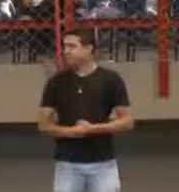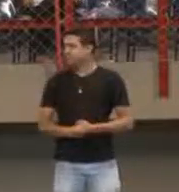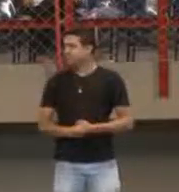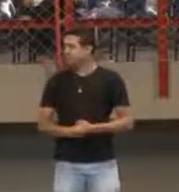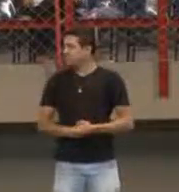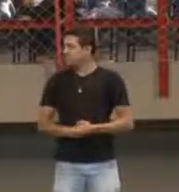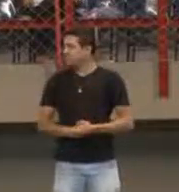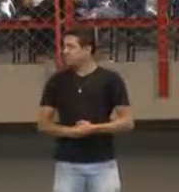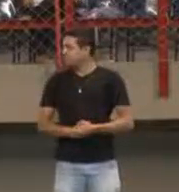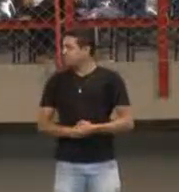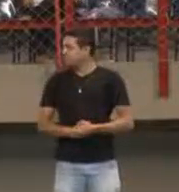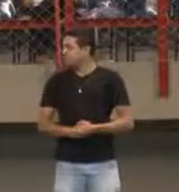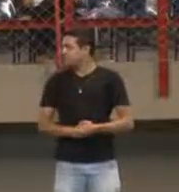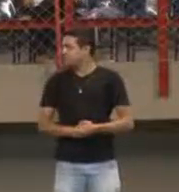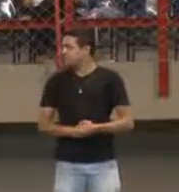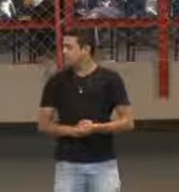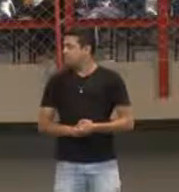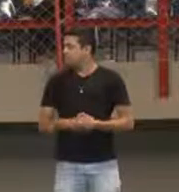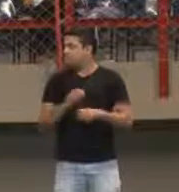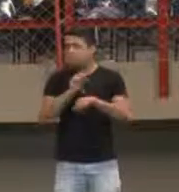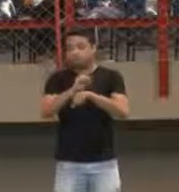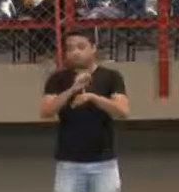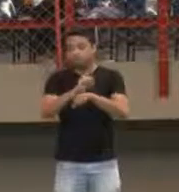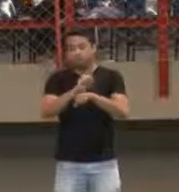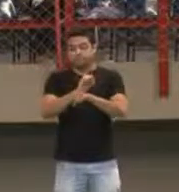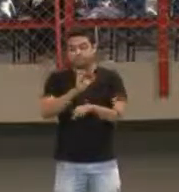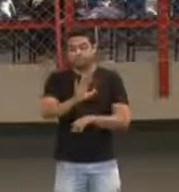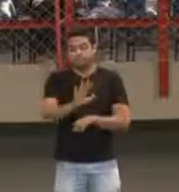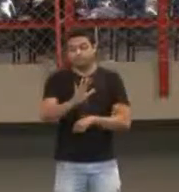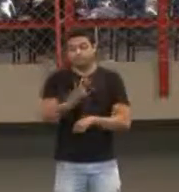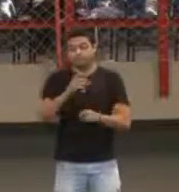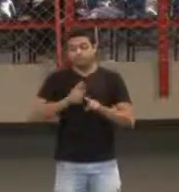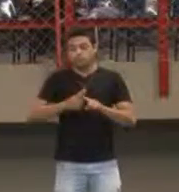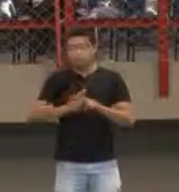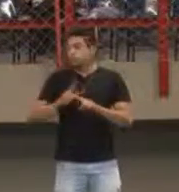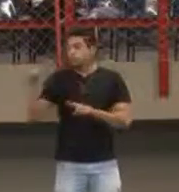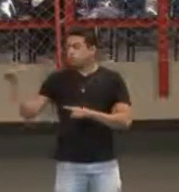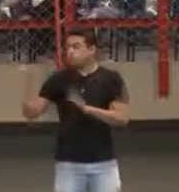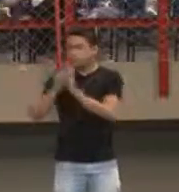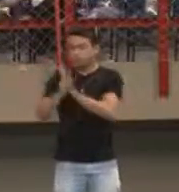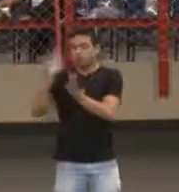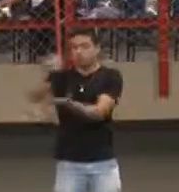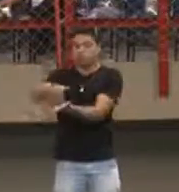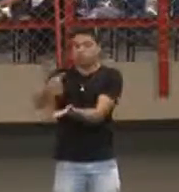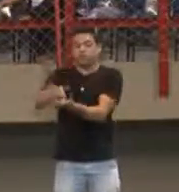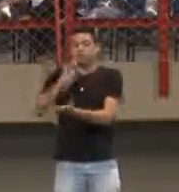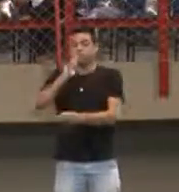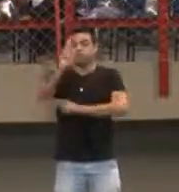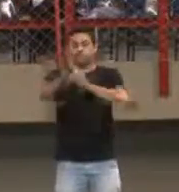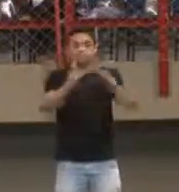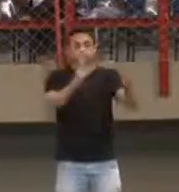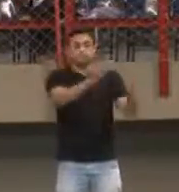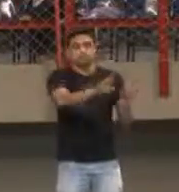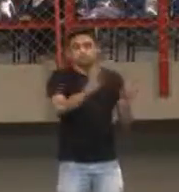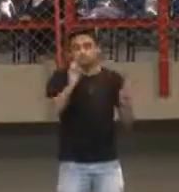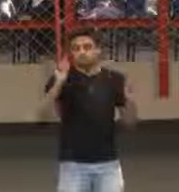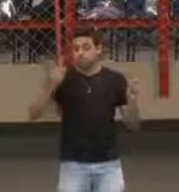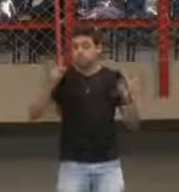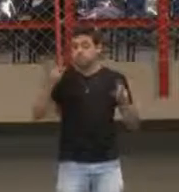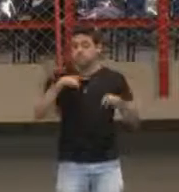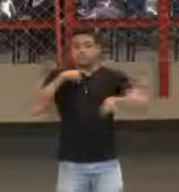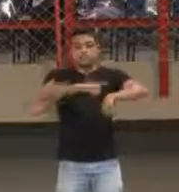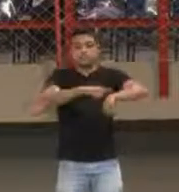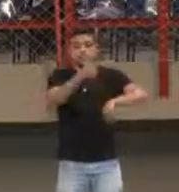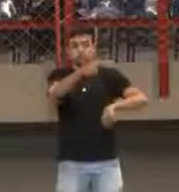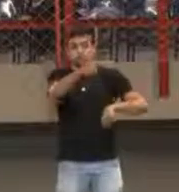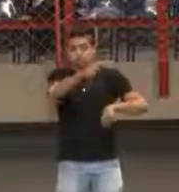Brincadeira. Obrigado. Gente, eu vou fazer o seguinte. Como eu vou deixar para o final, pode ser? E aí qualquer coisa, se não der